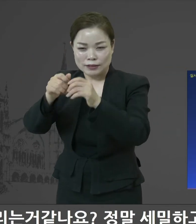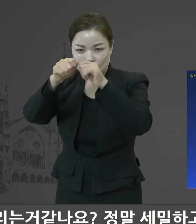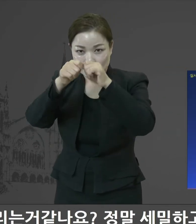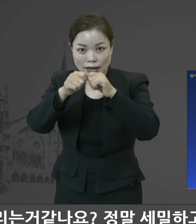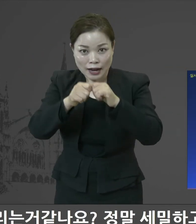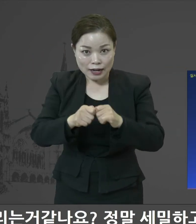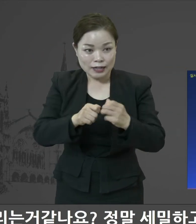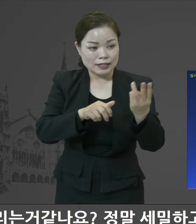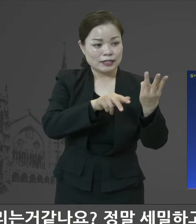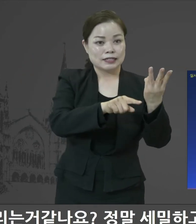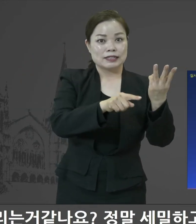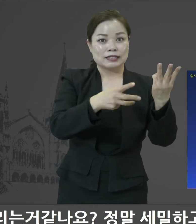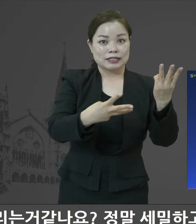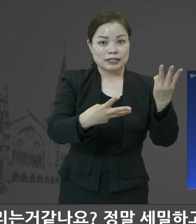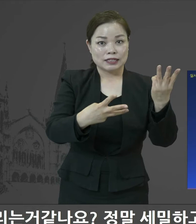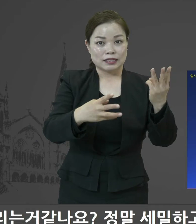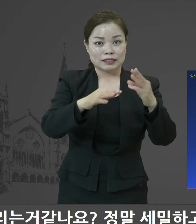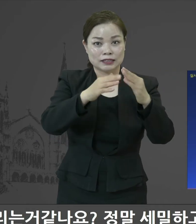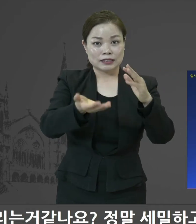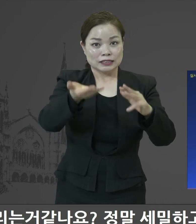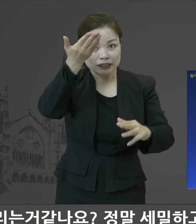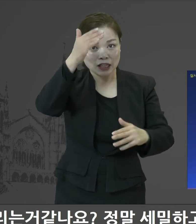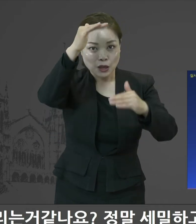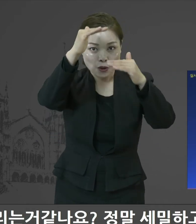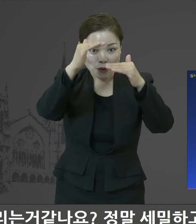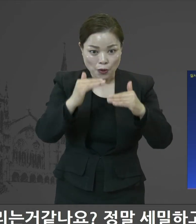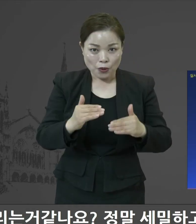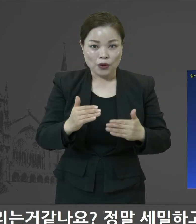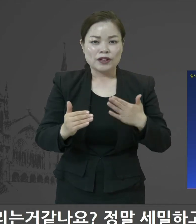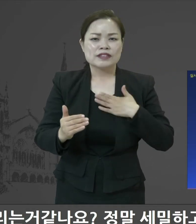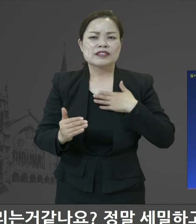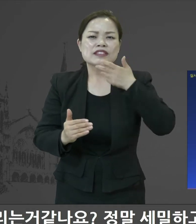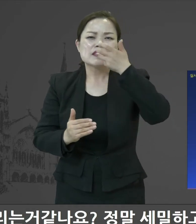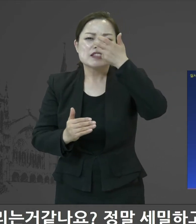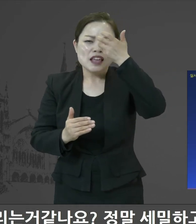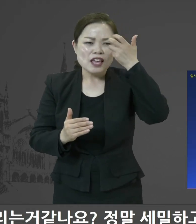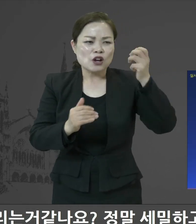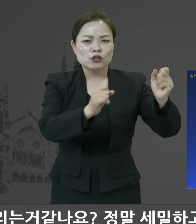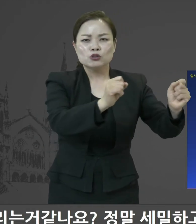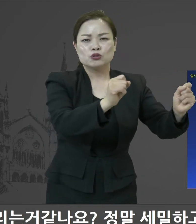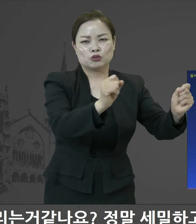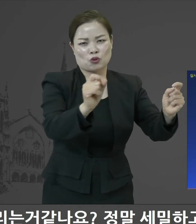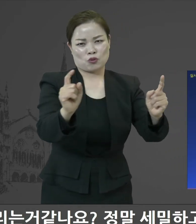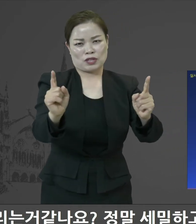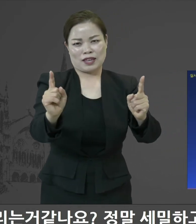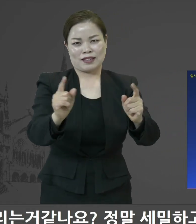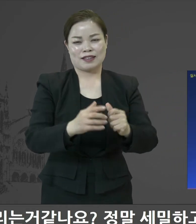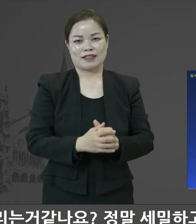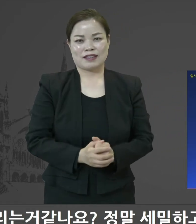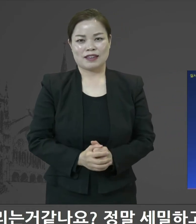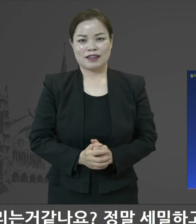설명합니다. 3절 전반부에 이런 기록이 있습니다. 내 영혼을 소생시키시고.